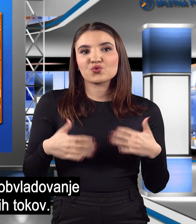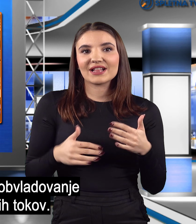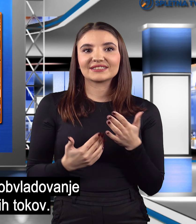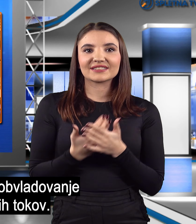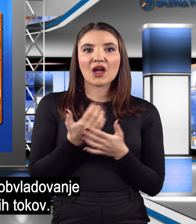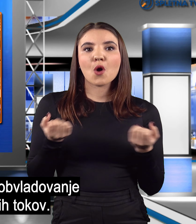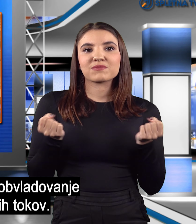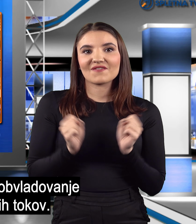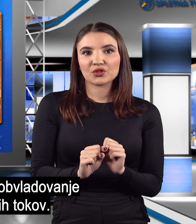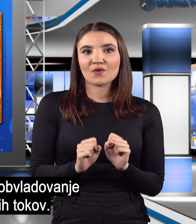obvladovanje migracijskih tokov.